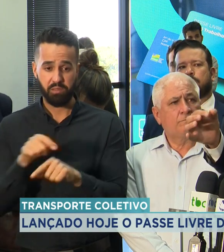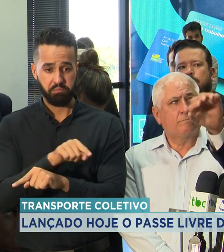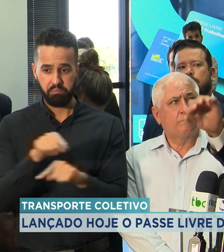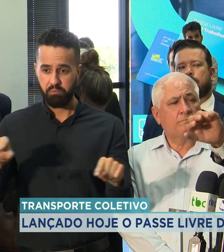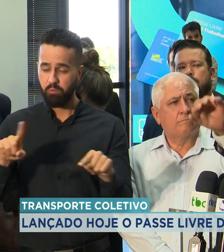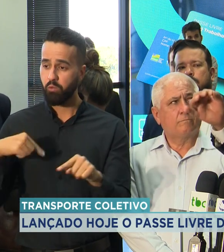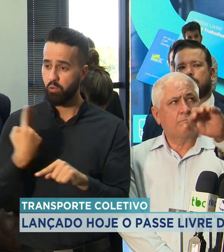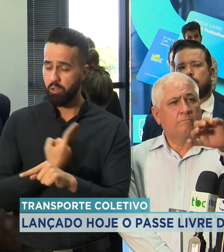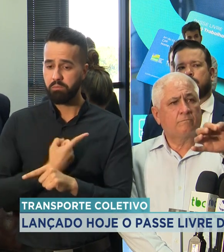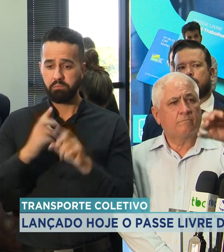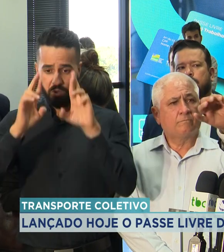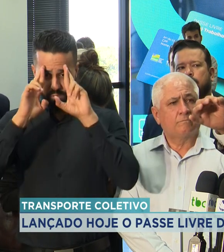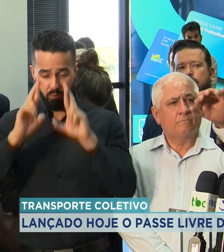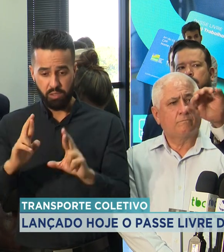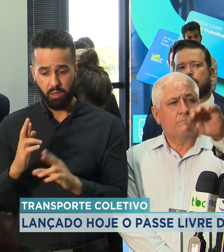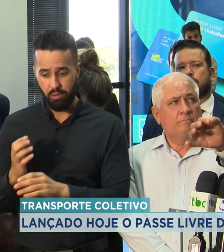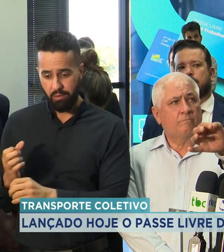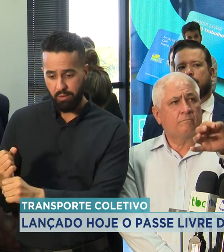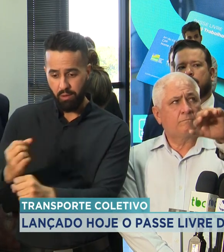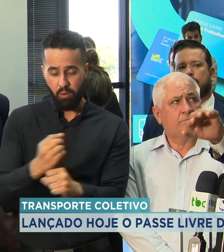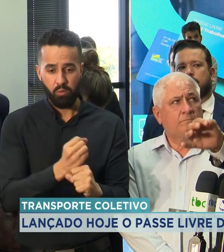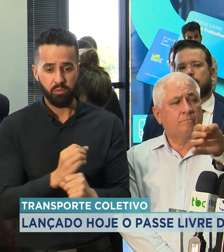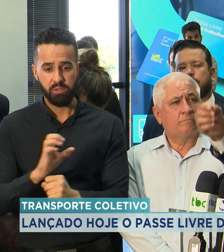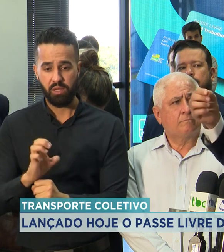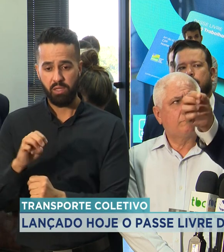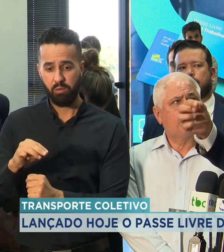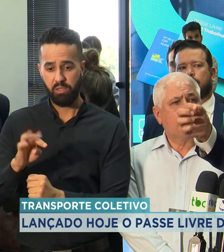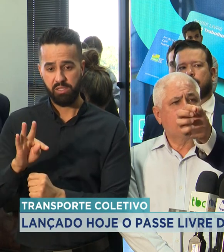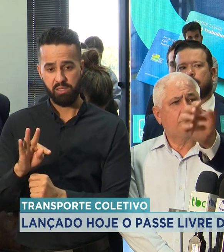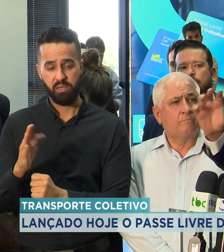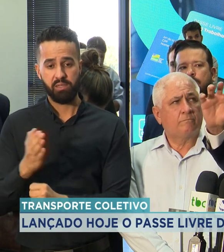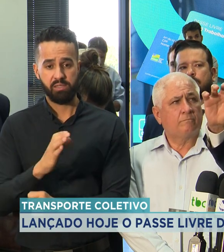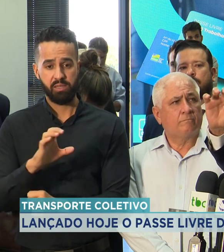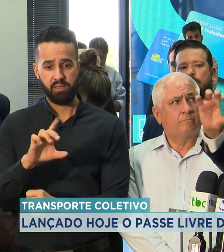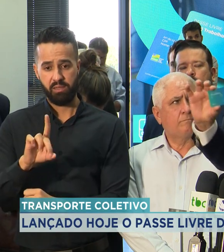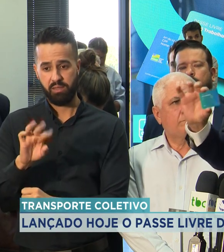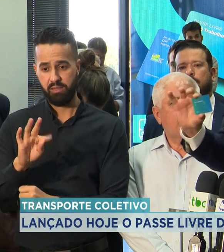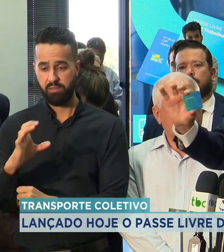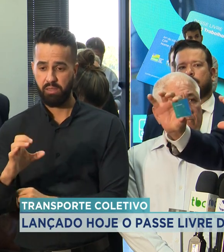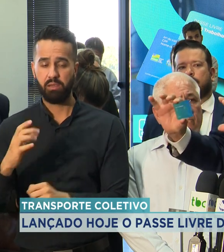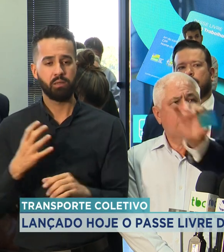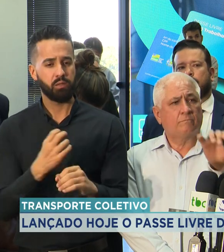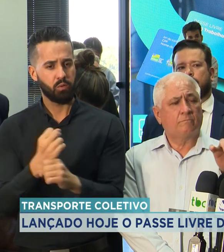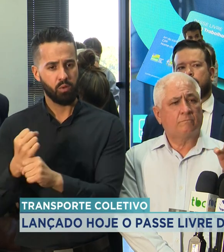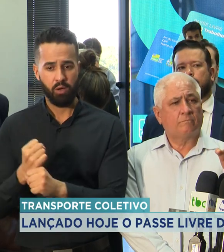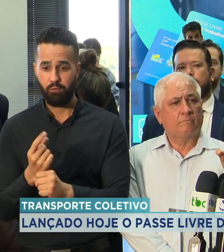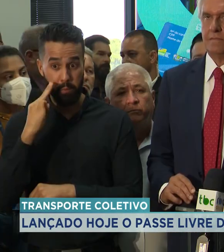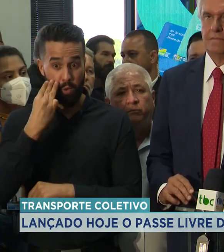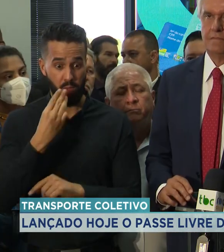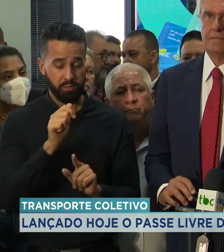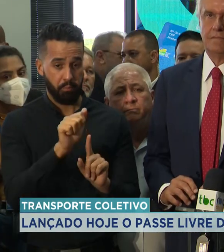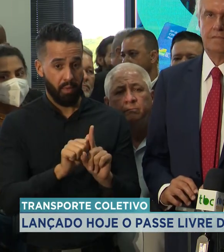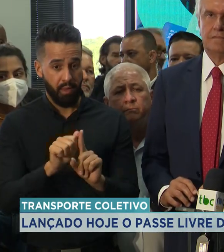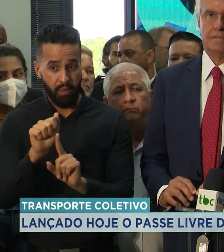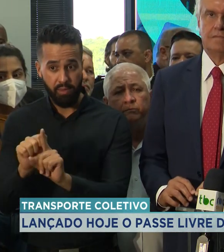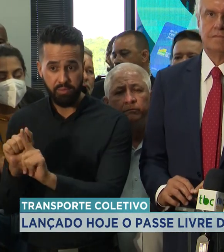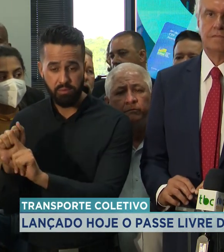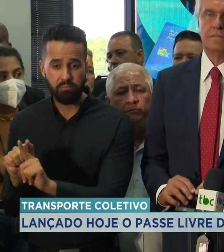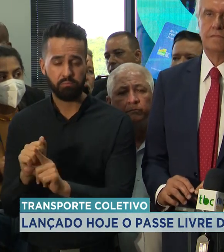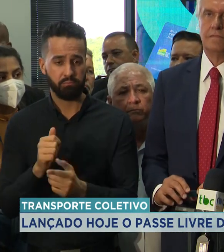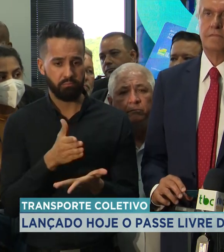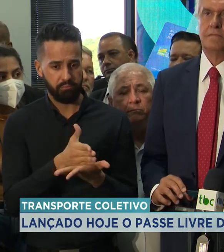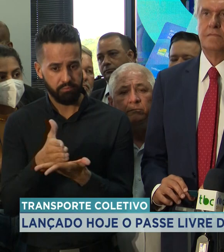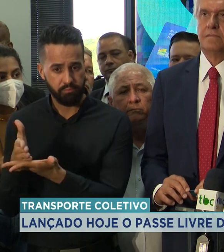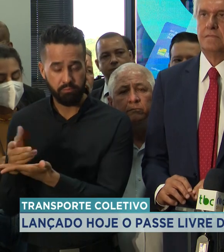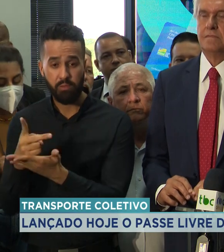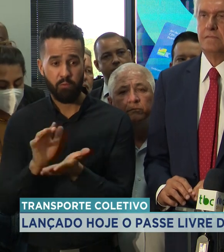respeitaremos dentro de um cálculo que a CMTC, CDTC, calculam como sendo o valor técnico da passagem. 8 milhões de mês, a